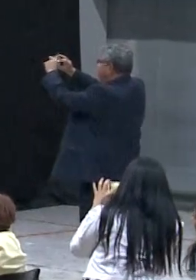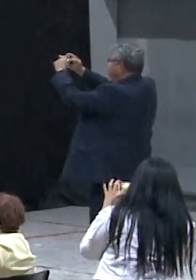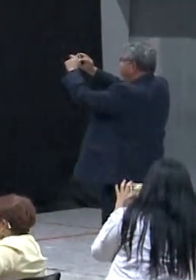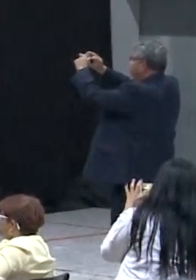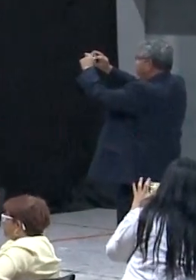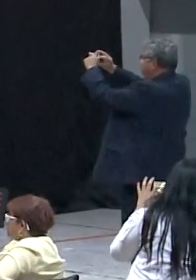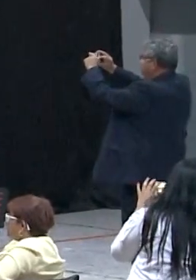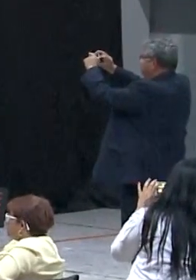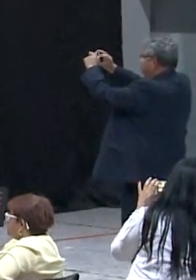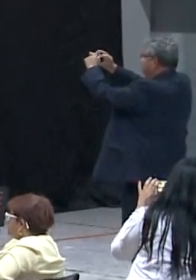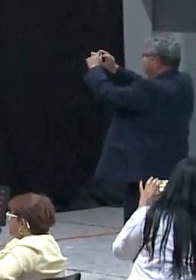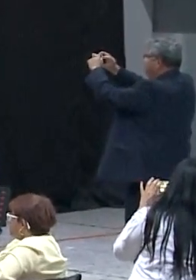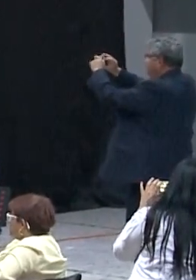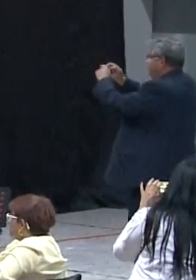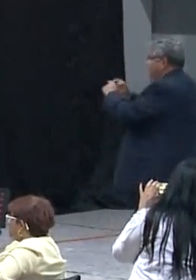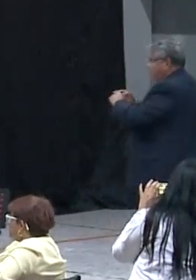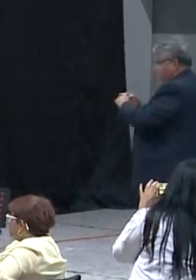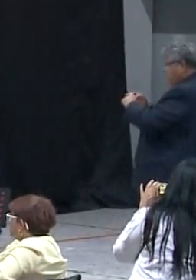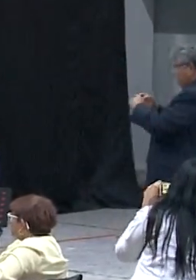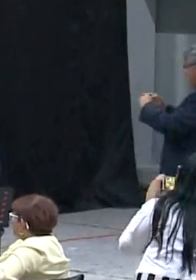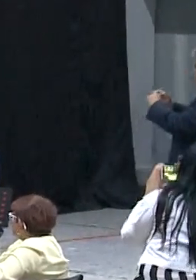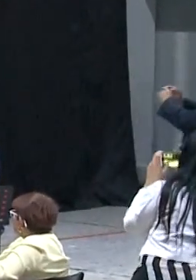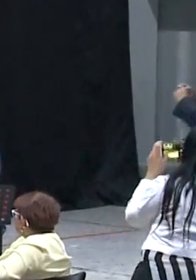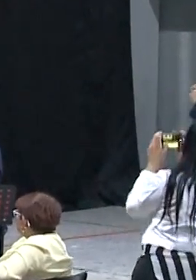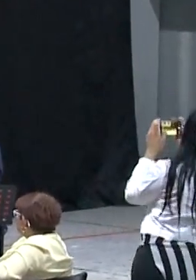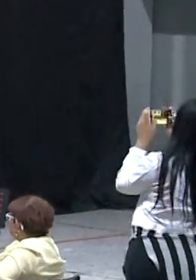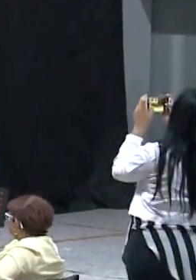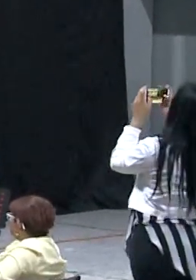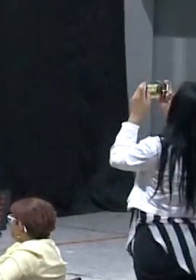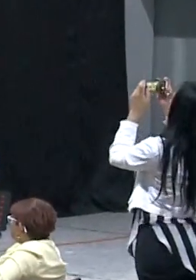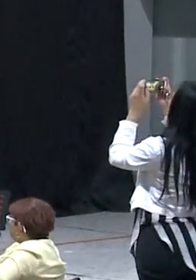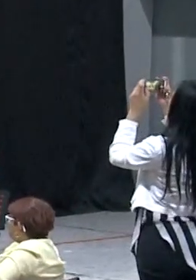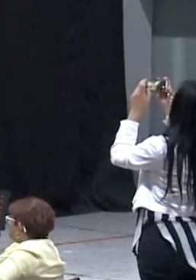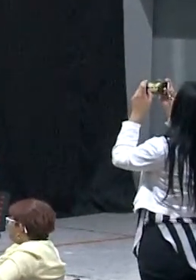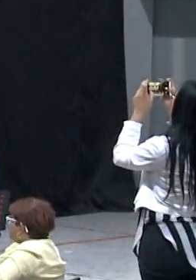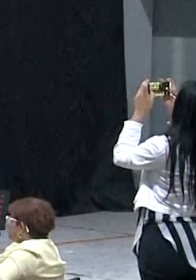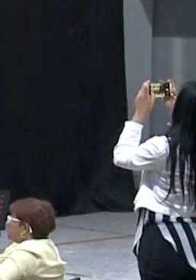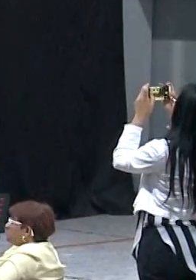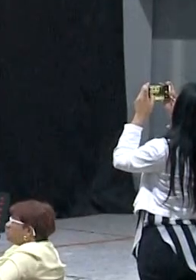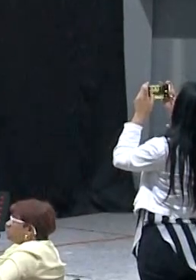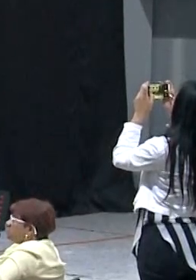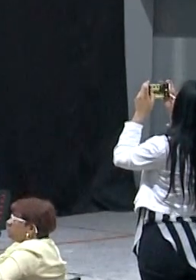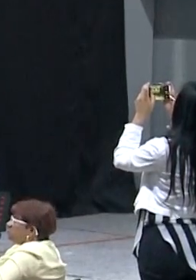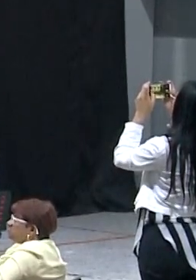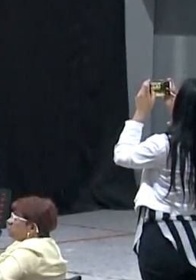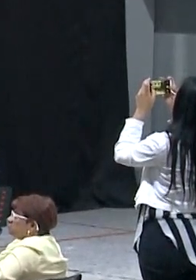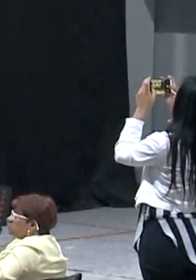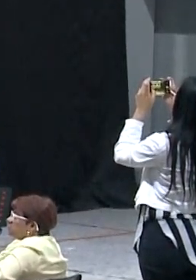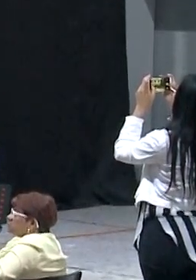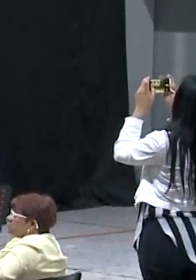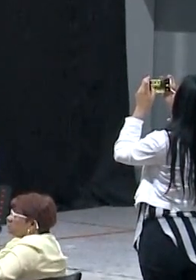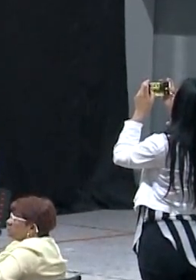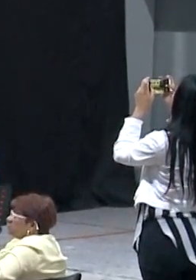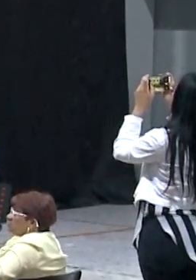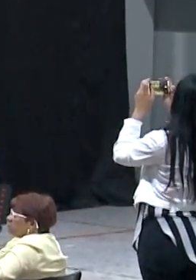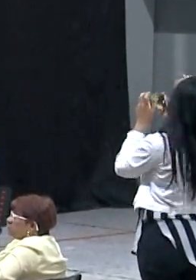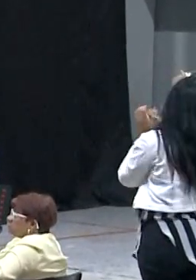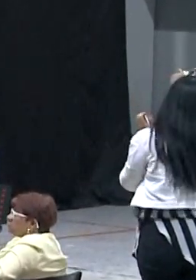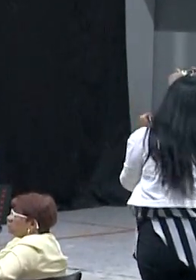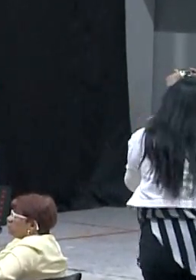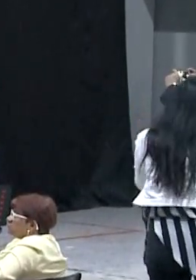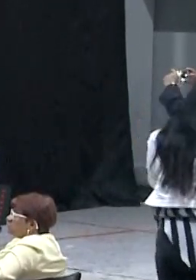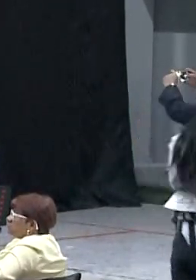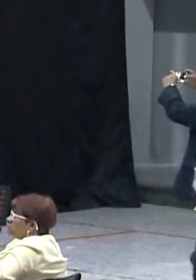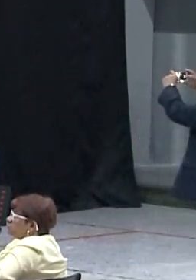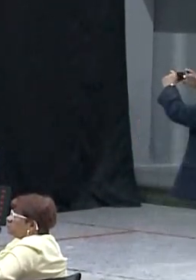estudiantes del instituto pedagógico nacional es allí donde se plasma el desarrollo de las habilidades musicales que reciben los niños y niñas